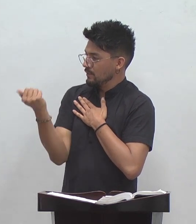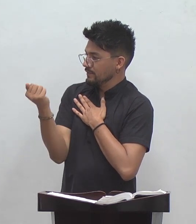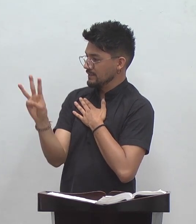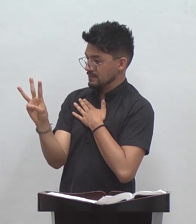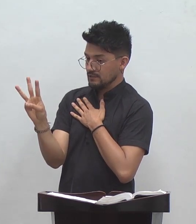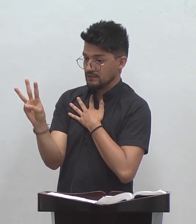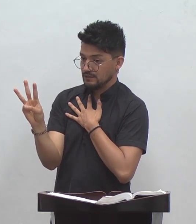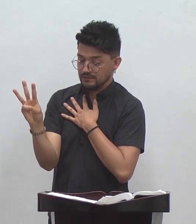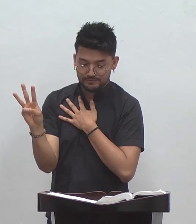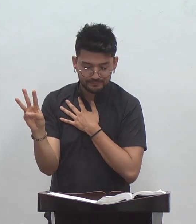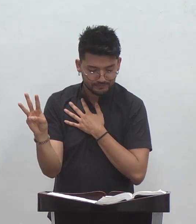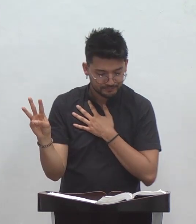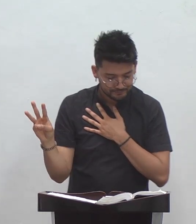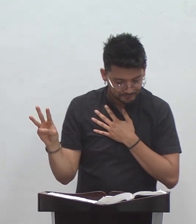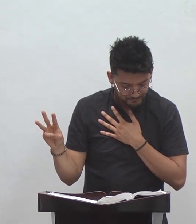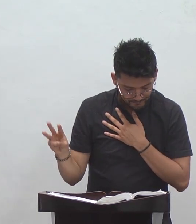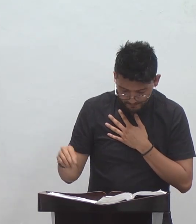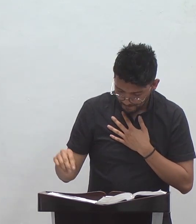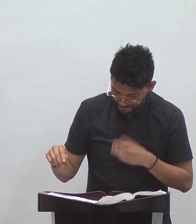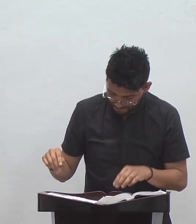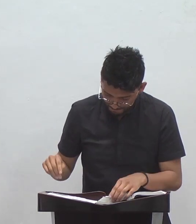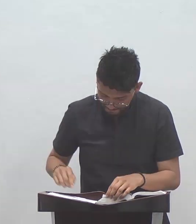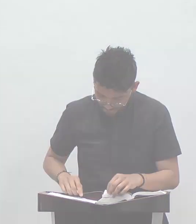versículos y 13.